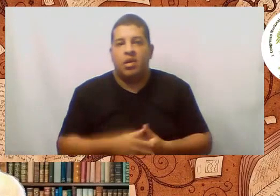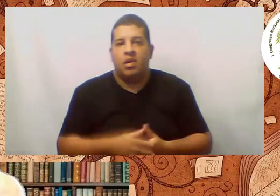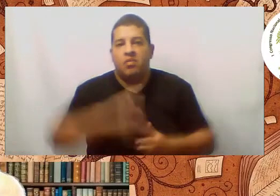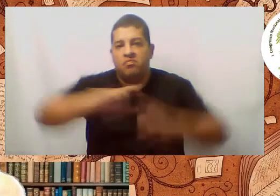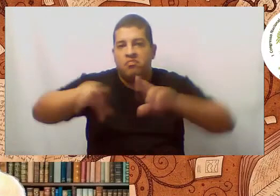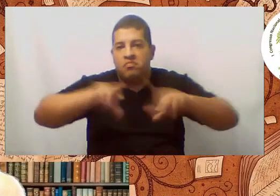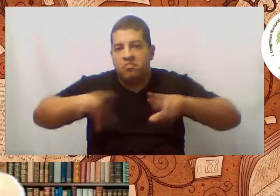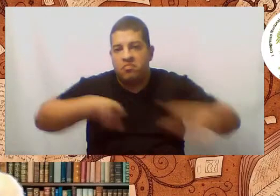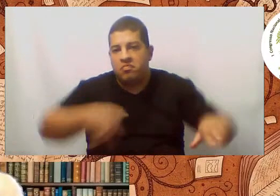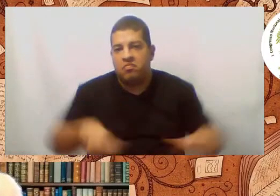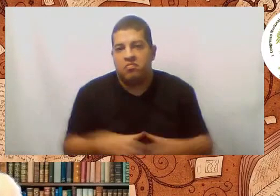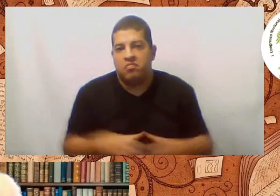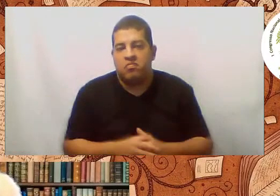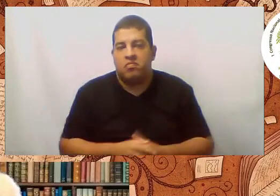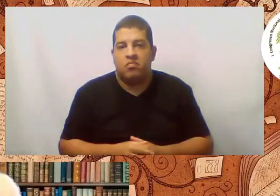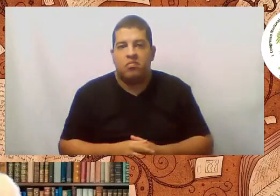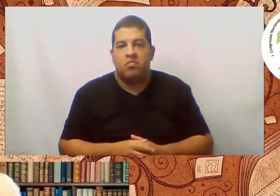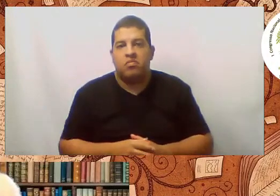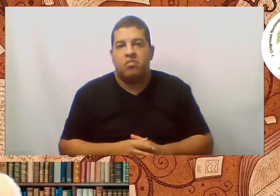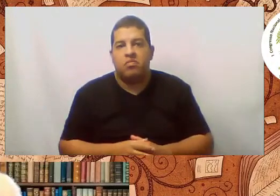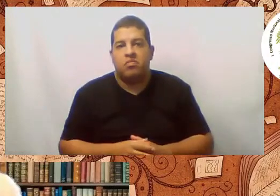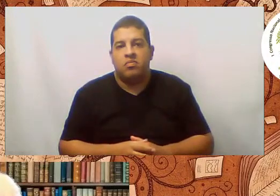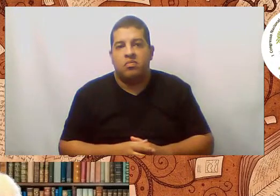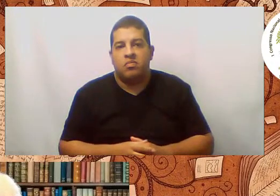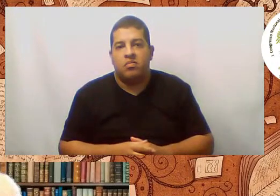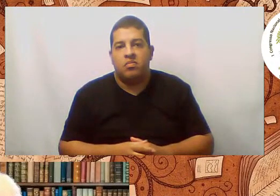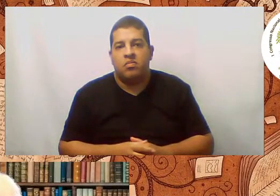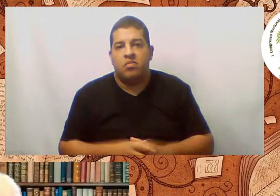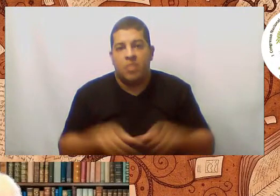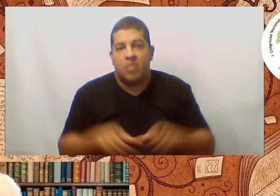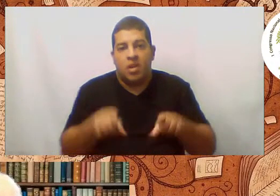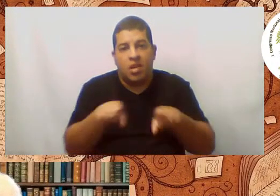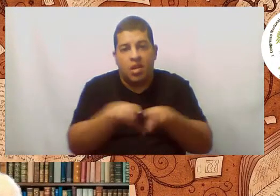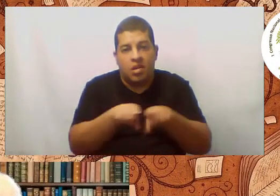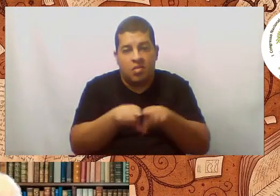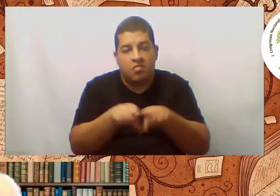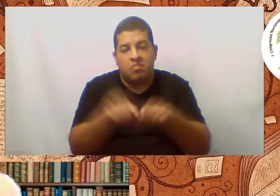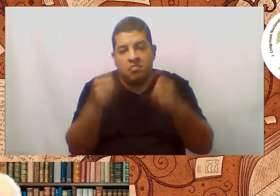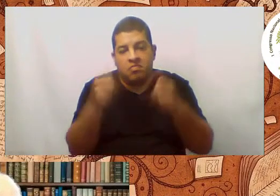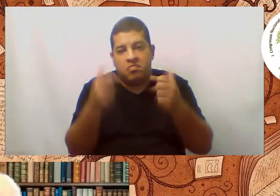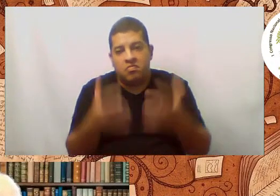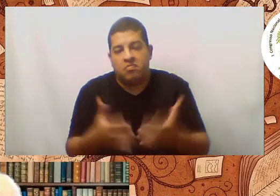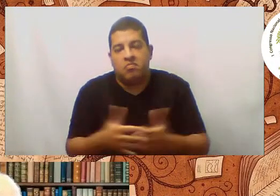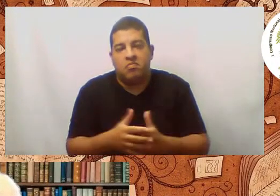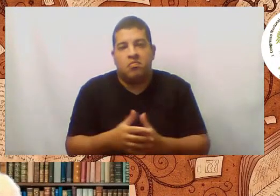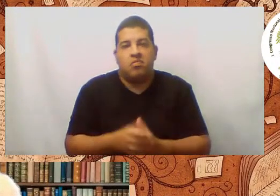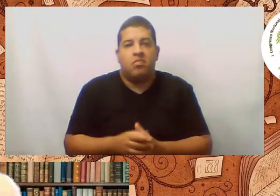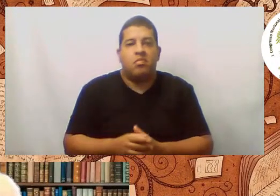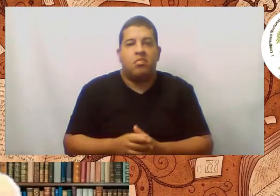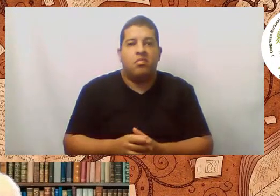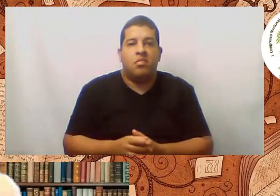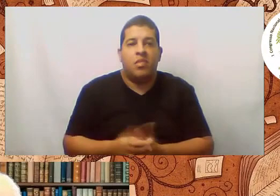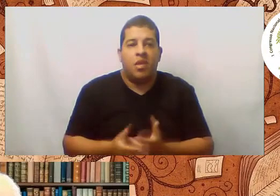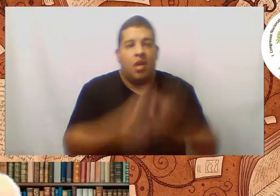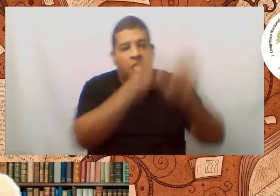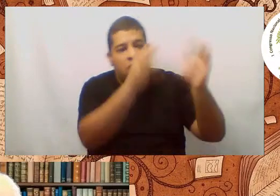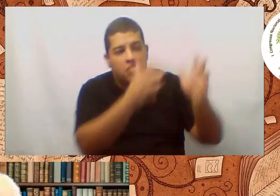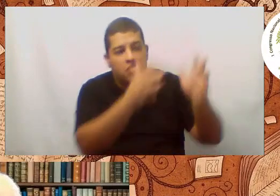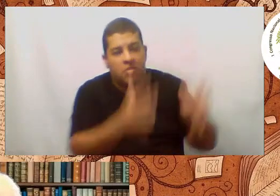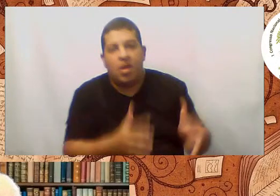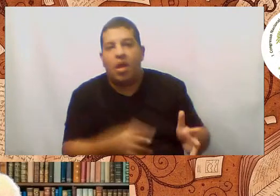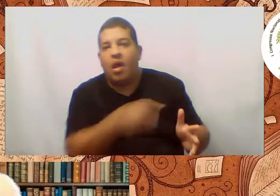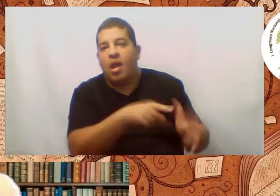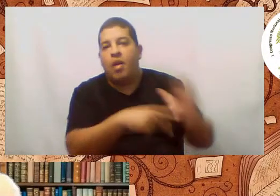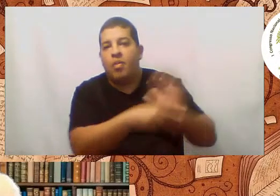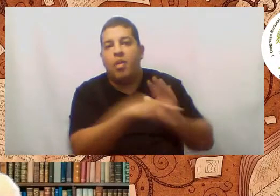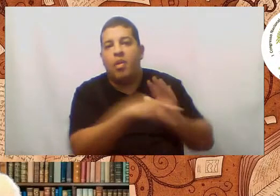do gozo fálico ao lado daquilo que ele chamava do gozo a mais, né, que era o gozo feminino, né? Eu acho que ele